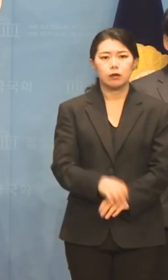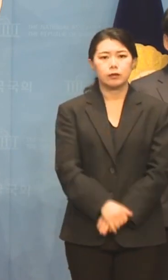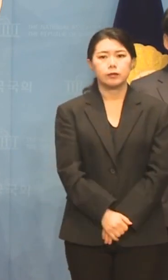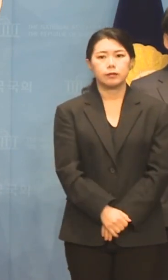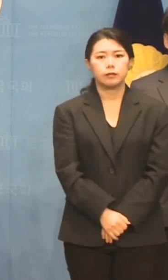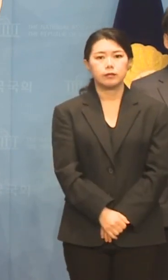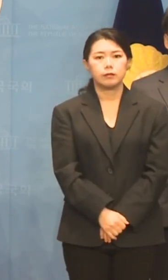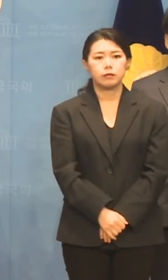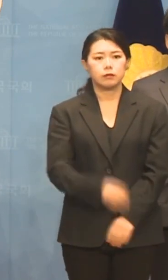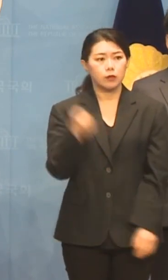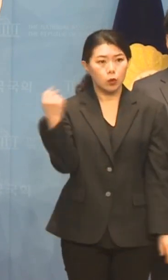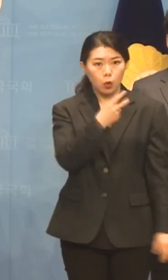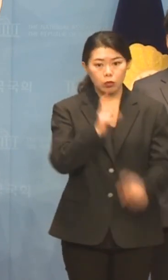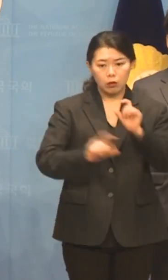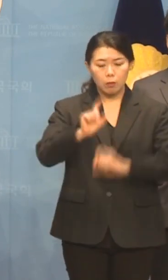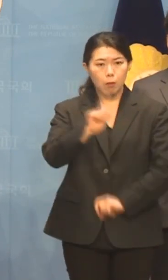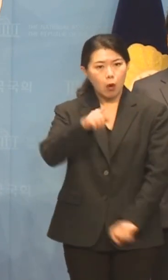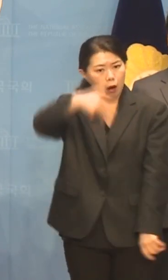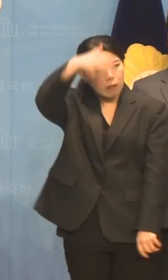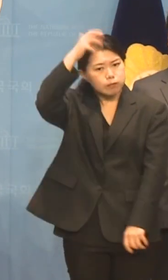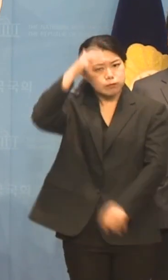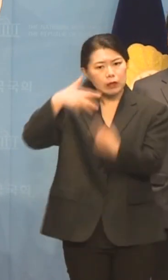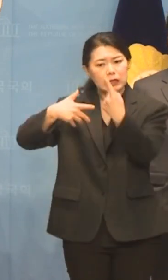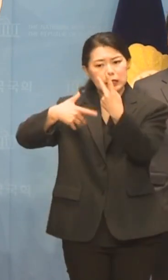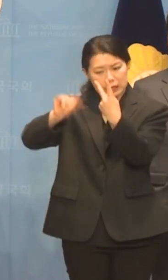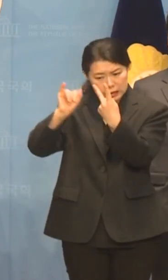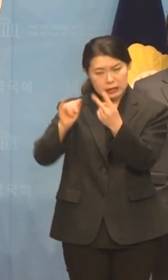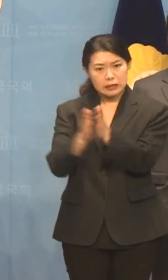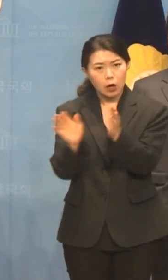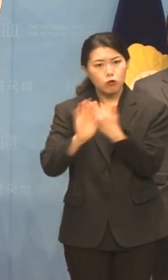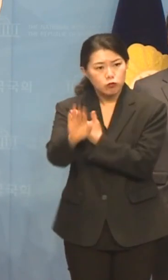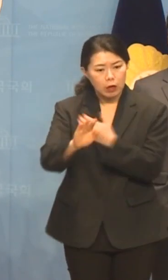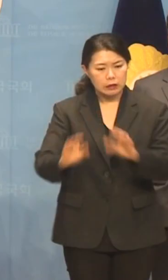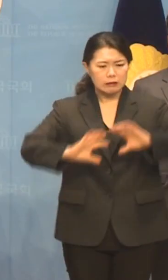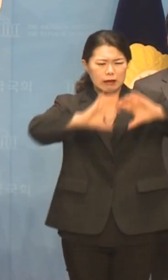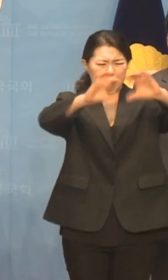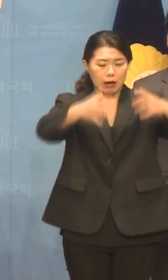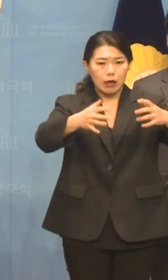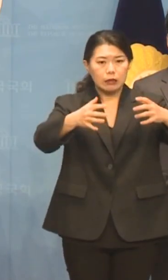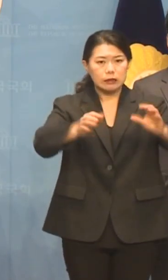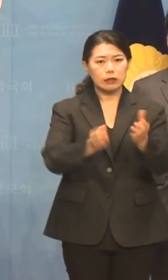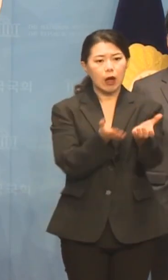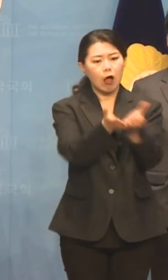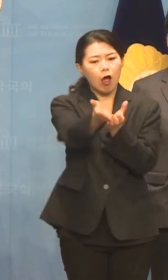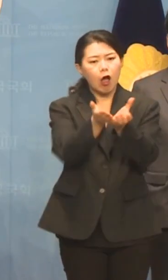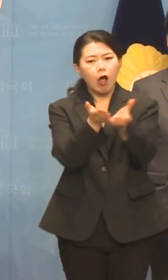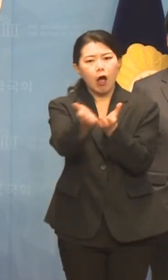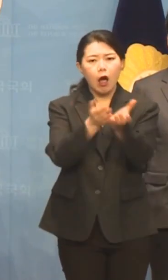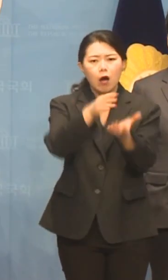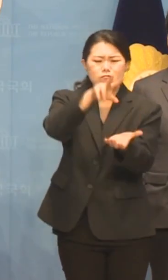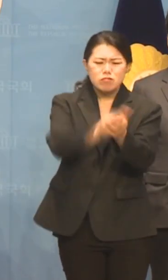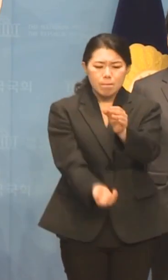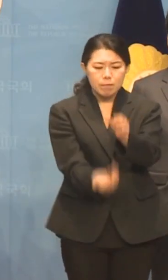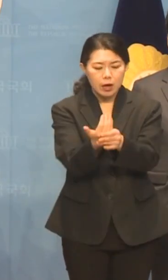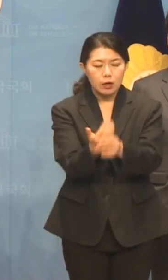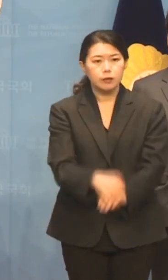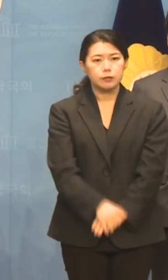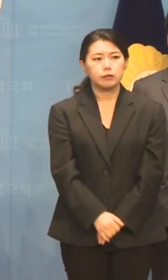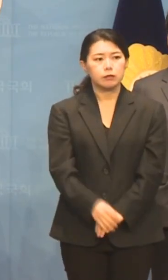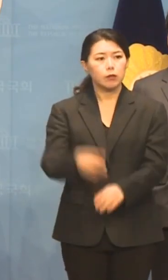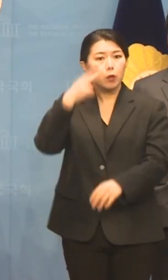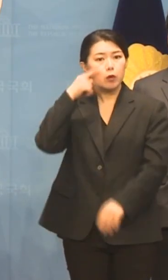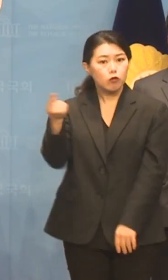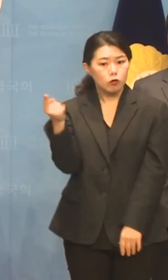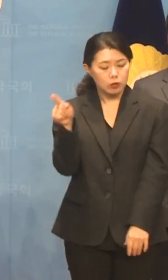없다. 아울러 트럼프 2기 행정부 출범 이후 전 세계적 통상전쟁이 벌어지고 있다. 미국은